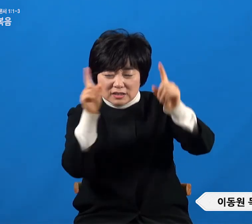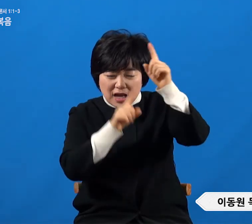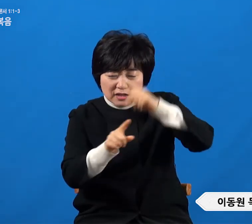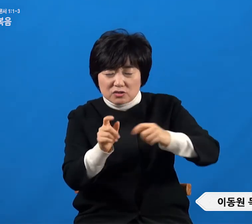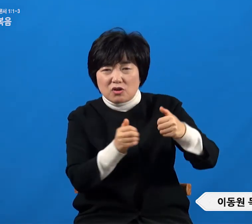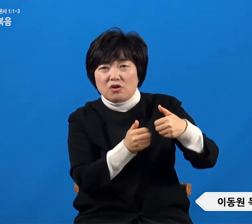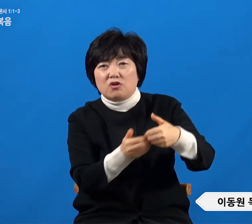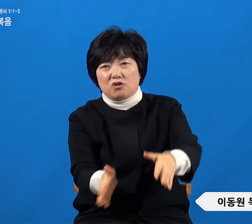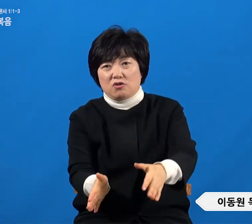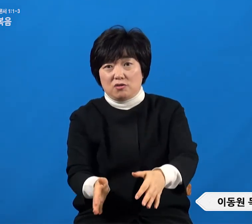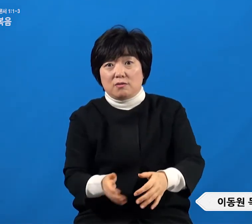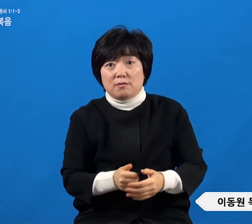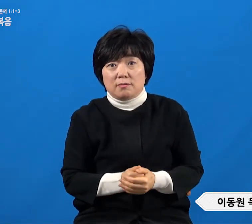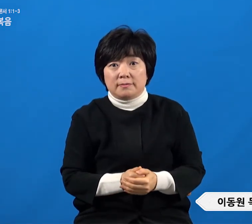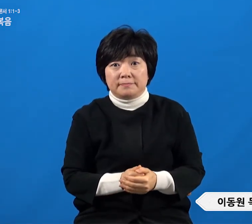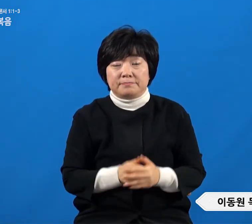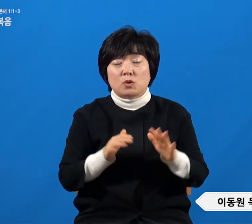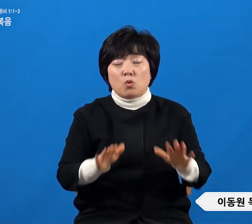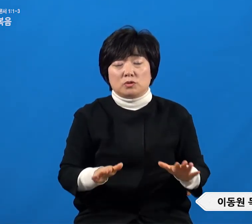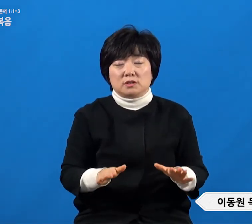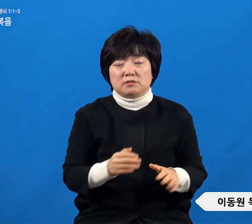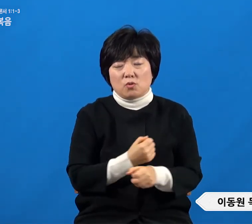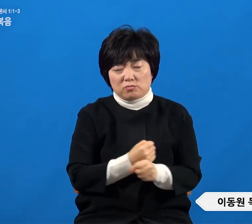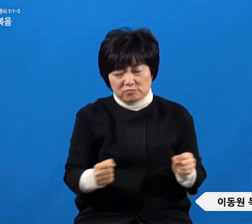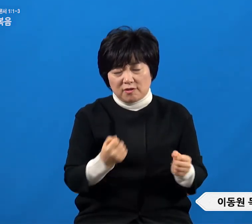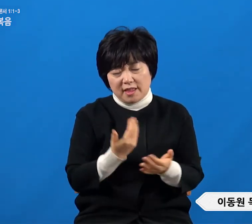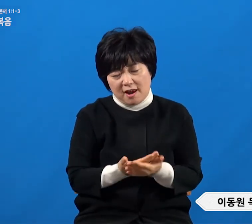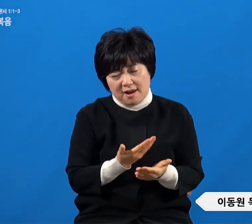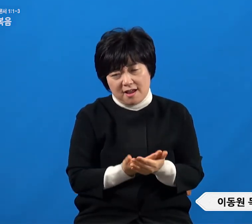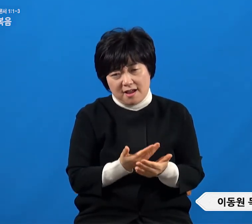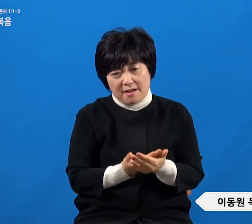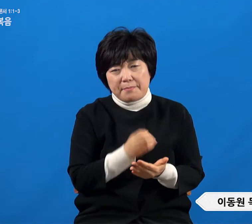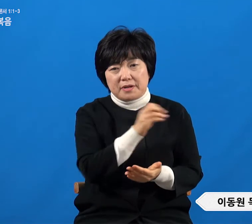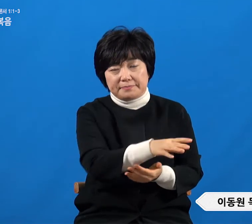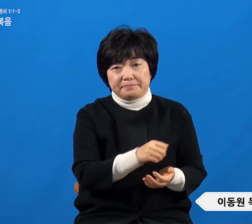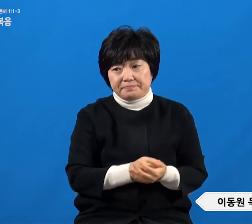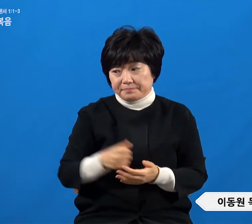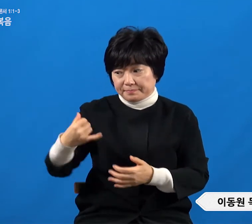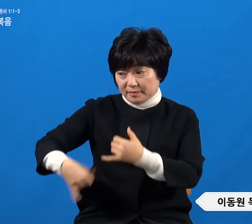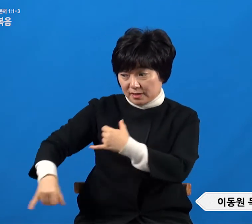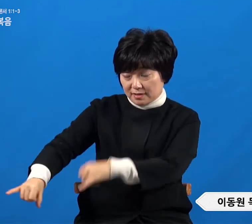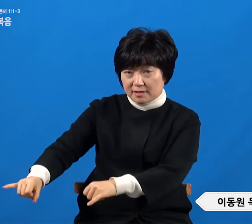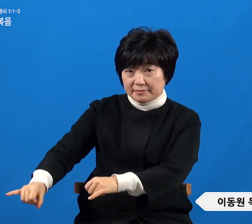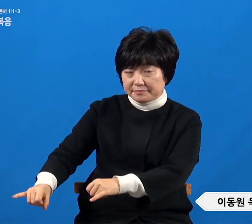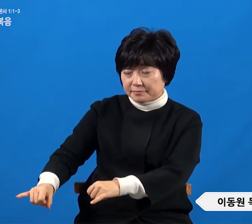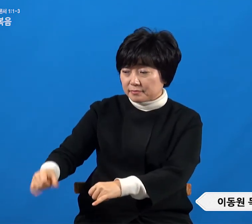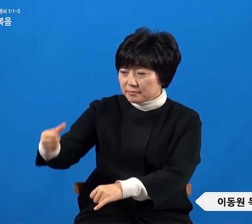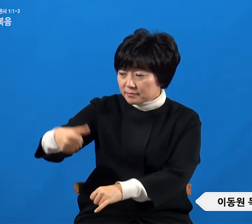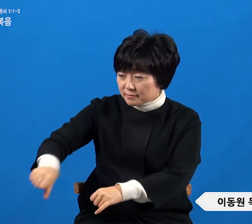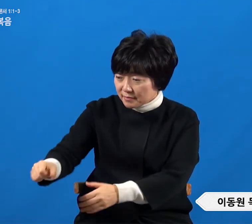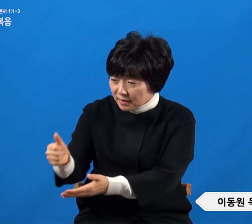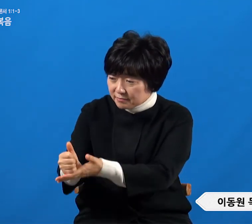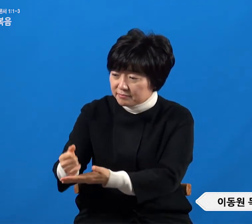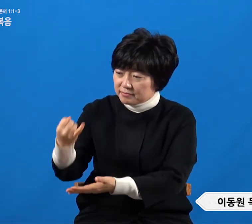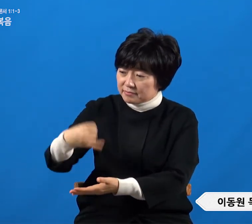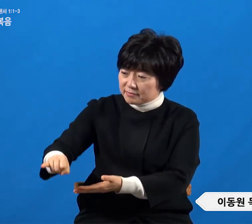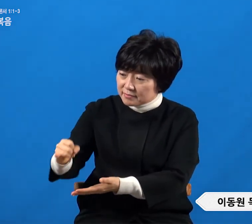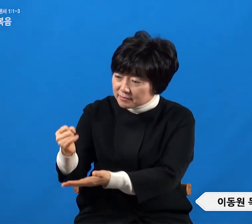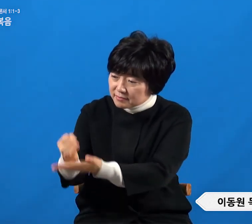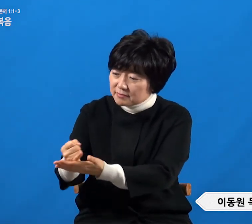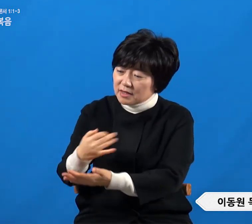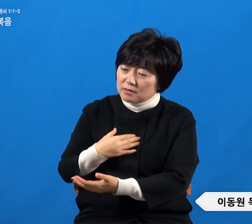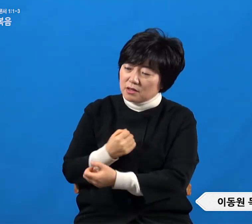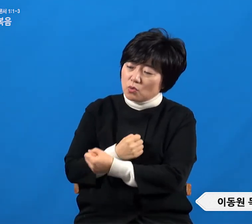그거 아십니까? 오늘 한번 용서를 빌어보세요. 여러분 자녀들과 같이 오셨다면 아들님, 딸님 용서해 주세요. 부모가